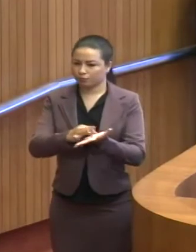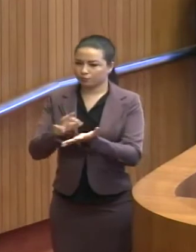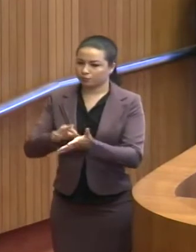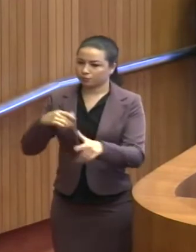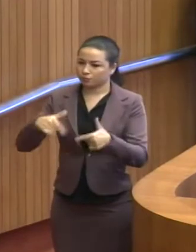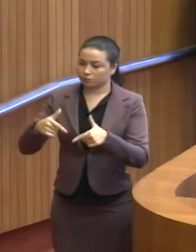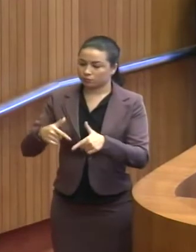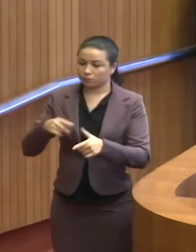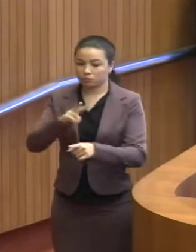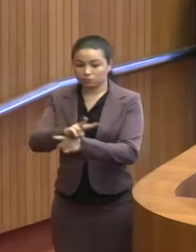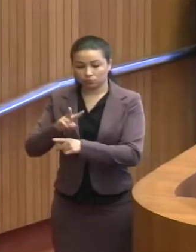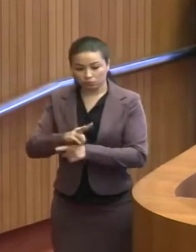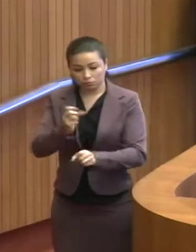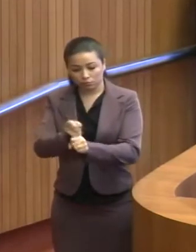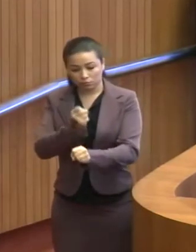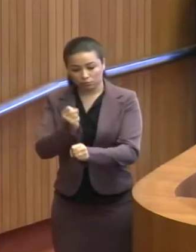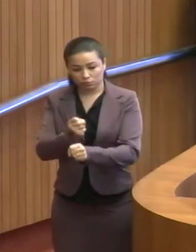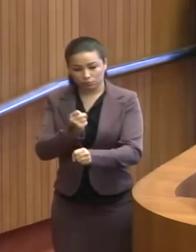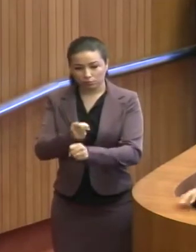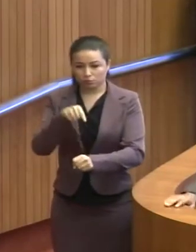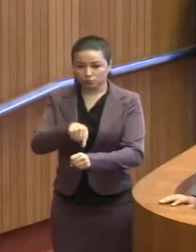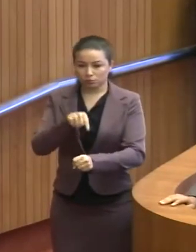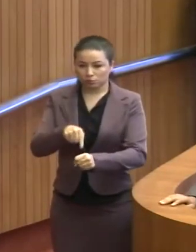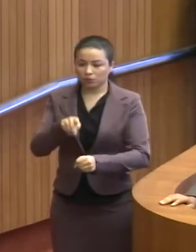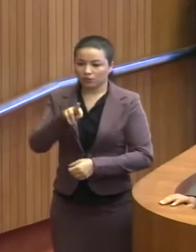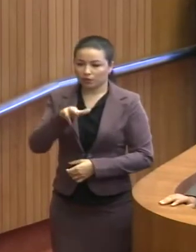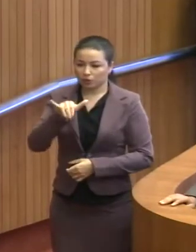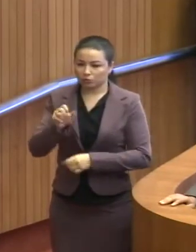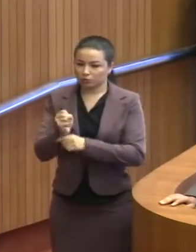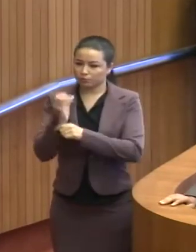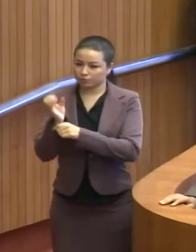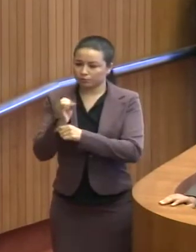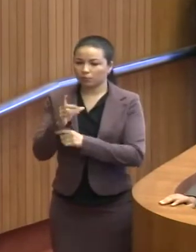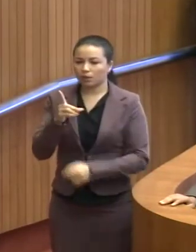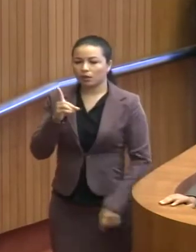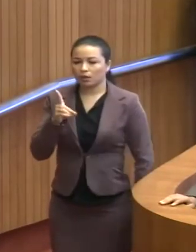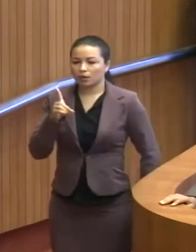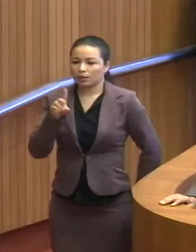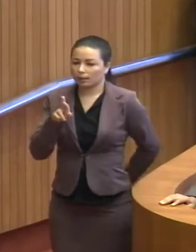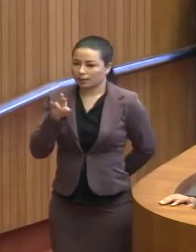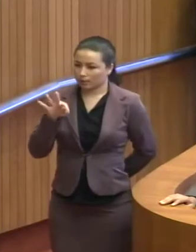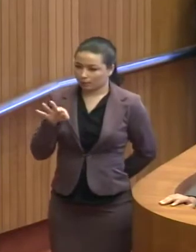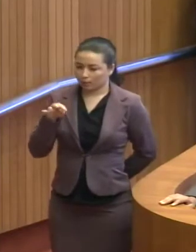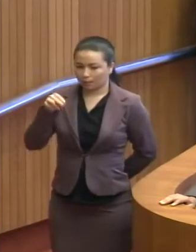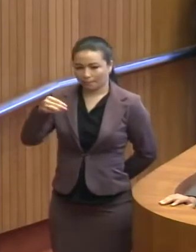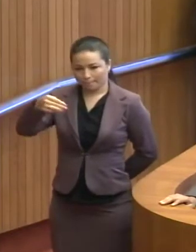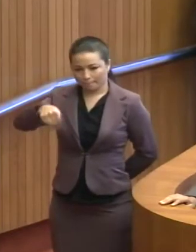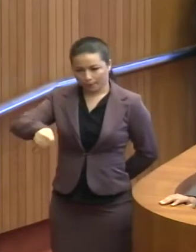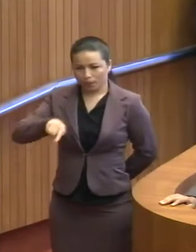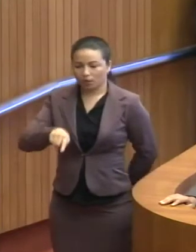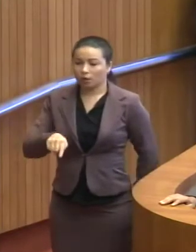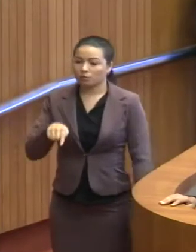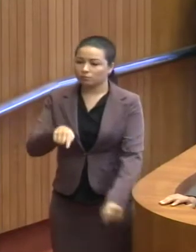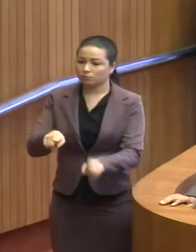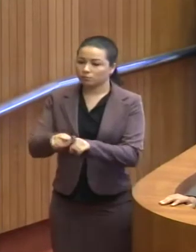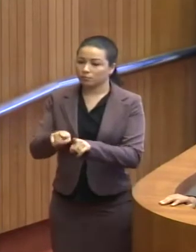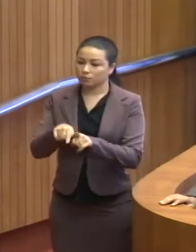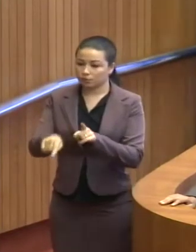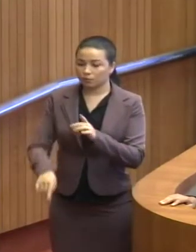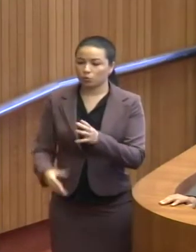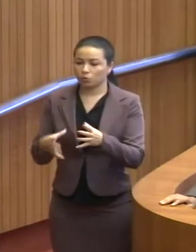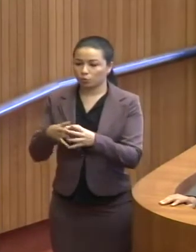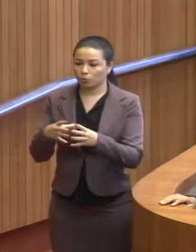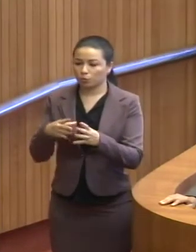de manutenção preventiva e corretiva nas viaturas da DRT Maranhão. Assim, a unidade